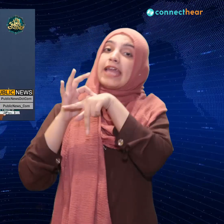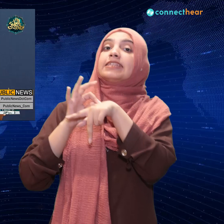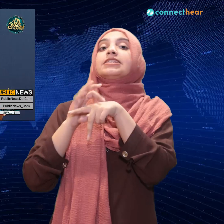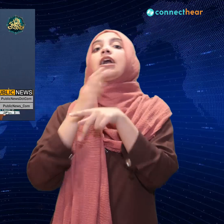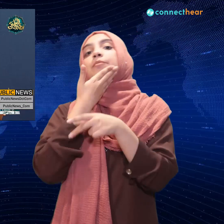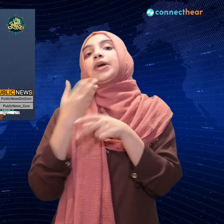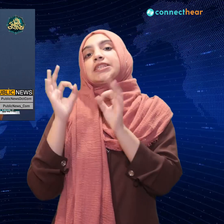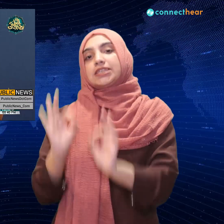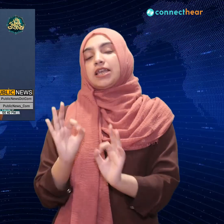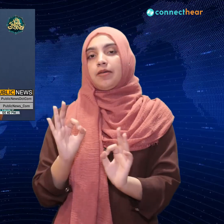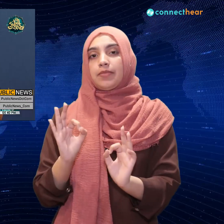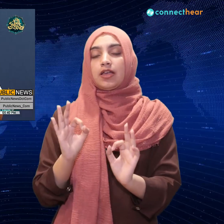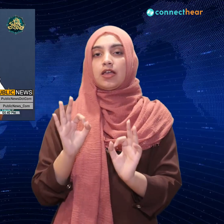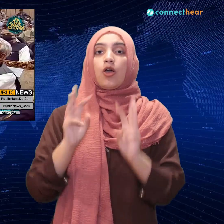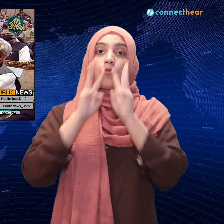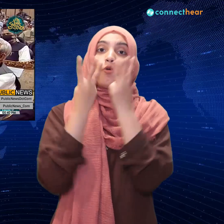ہے. اور